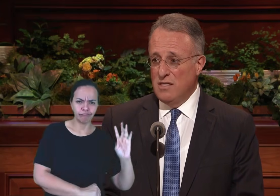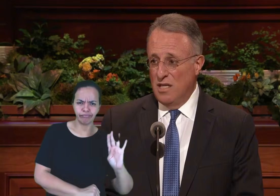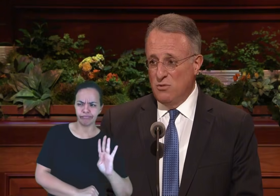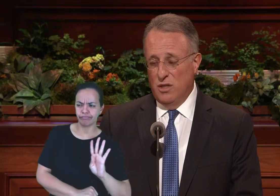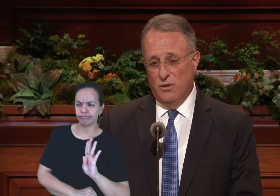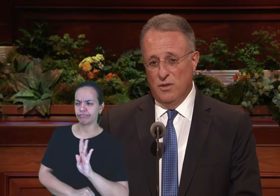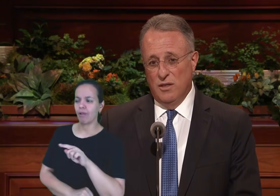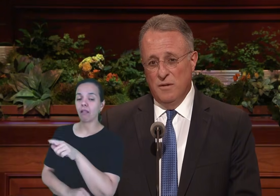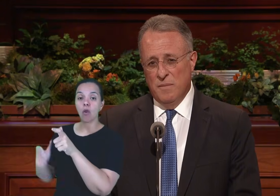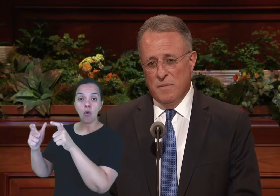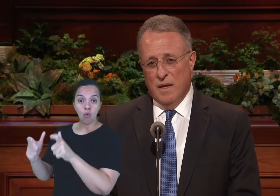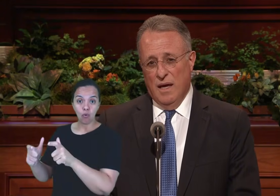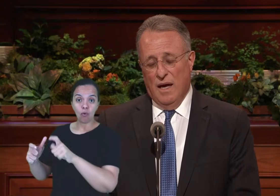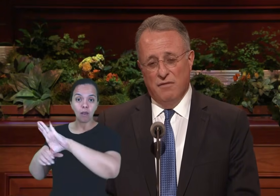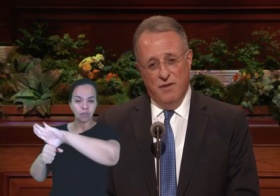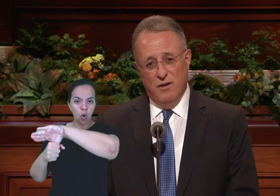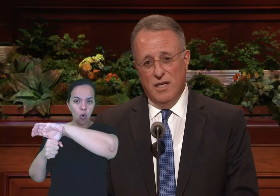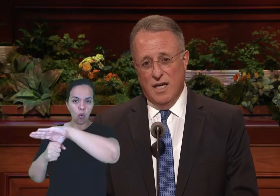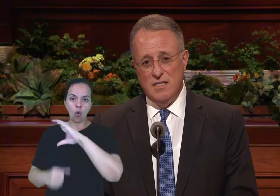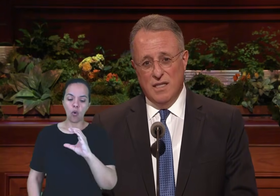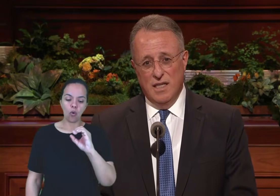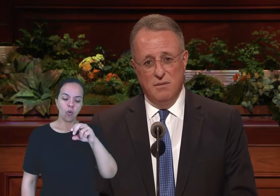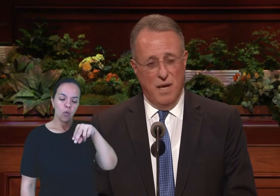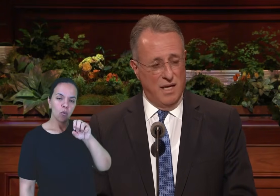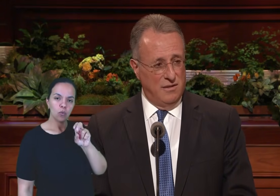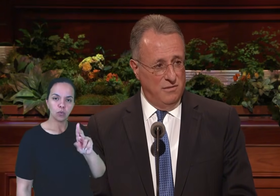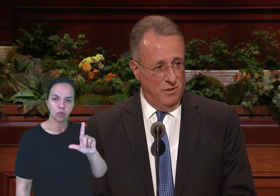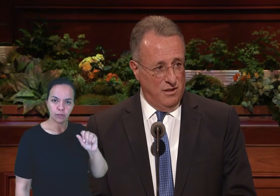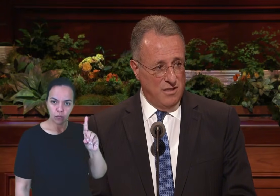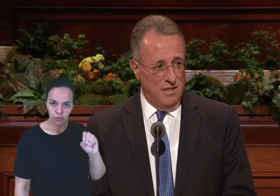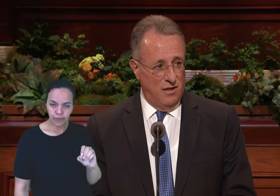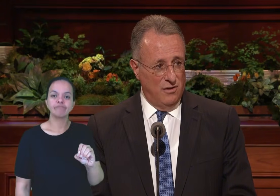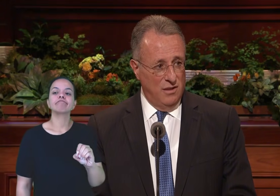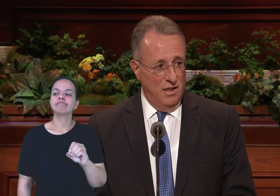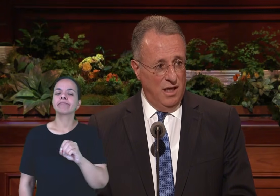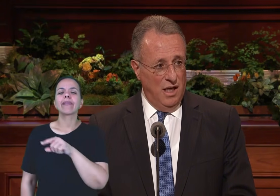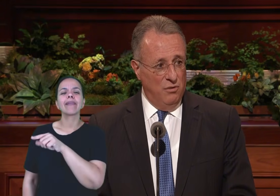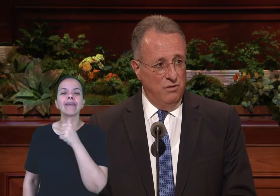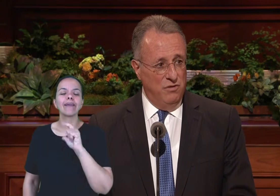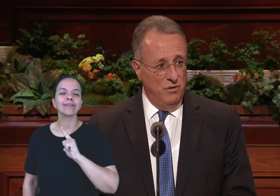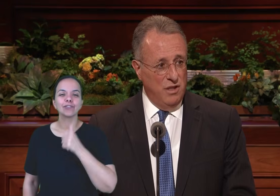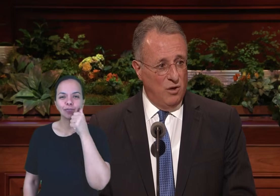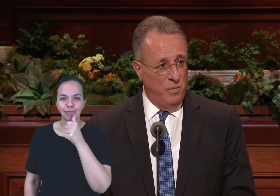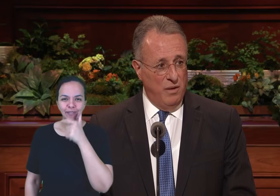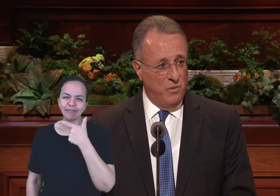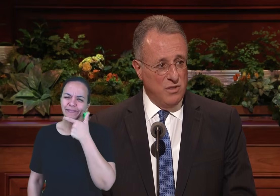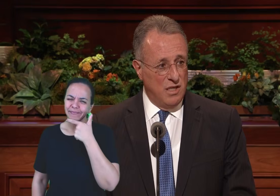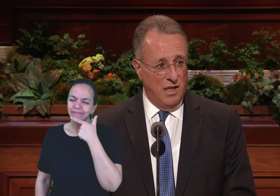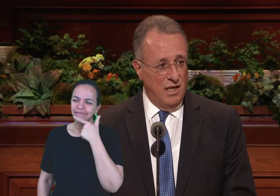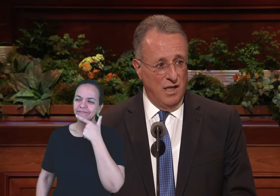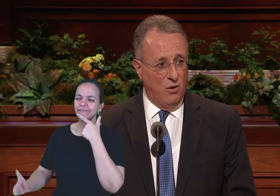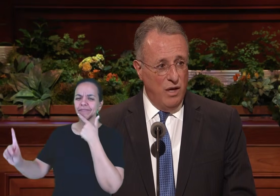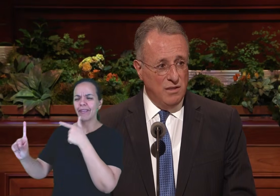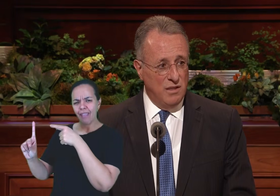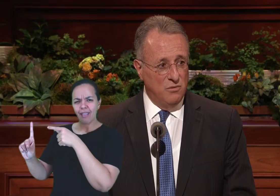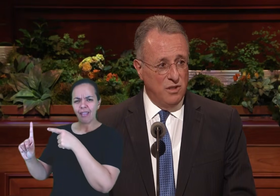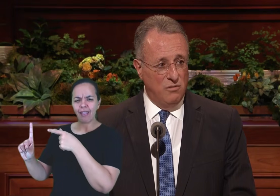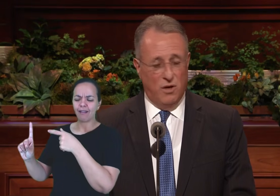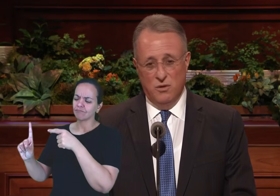ao consulado o mais rápido que podíamos. Uma senhora muito simpática nos recebeu. Ao analisar nossos